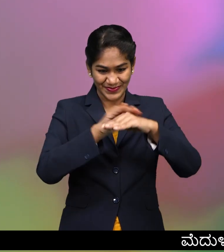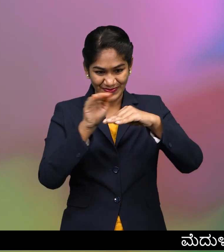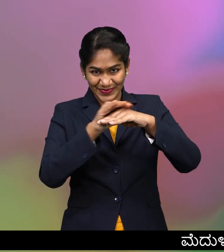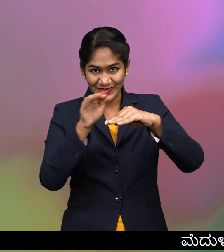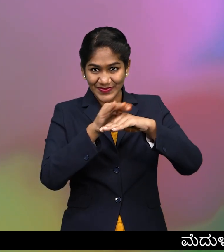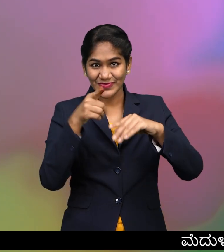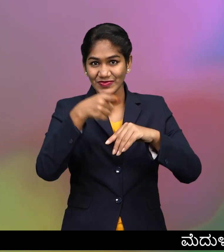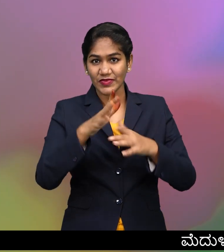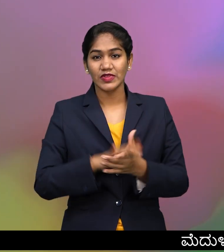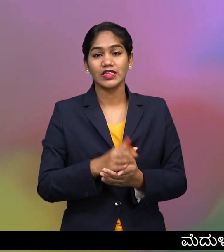ಮೆದುಳನ್ನು ರಕ್ಷಿಸುತ್ತದೆ.